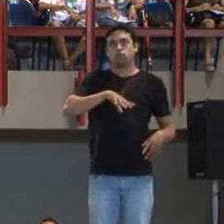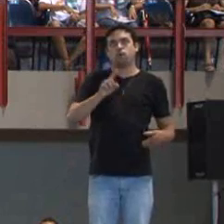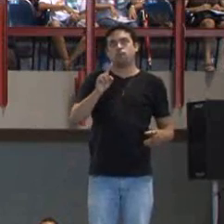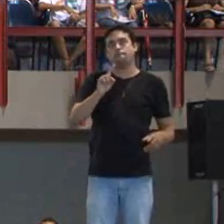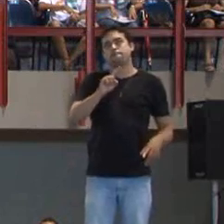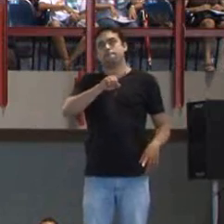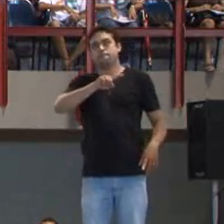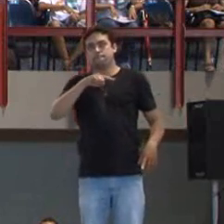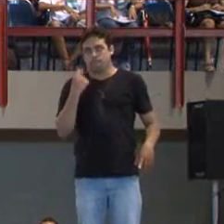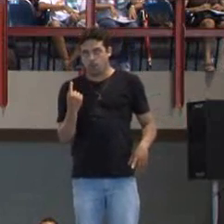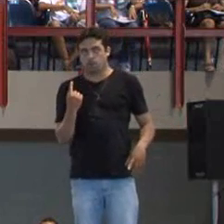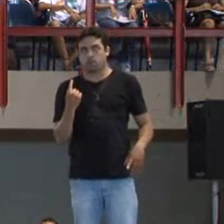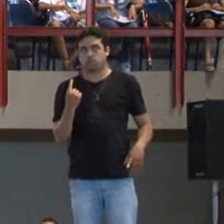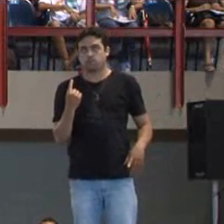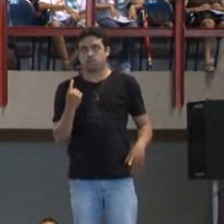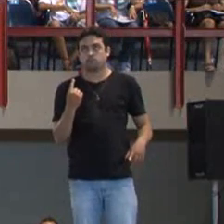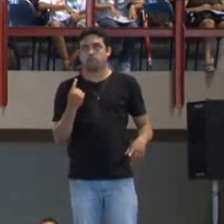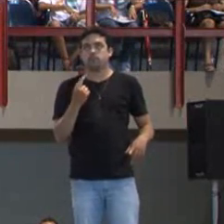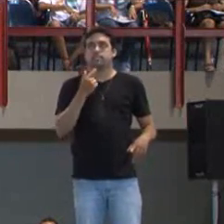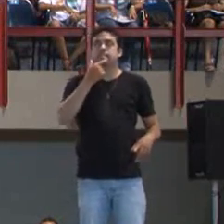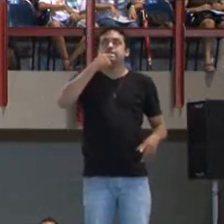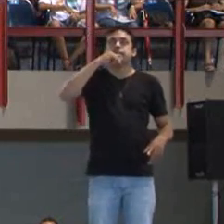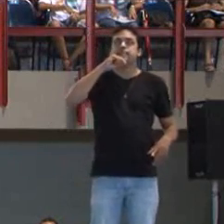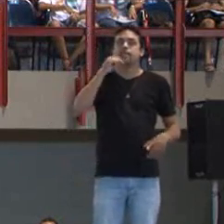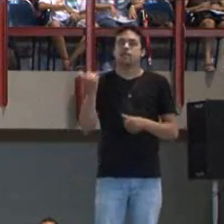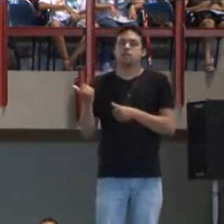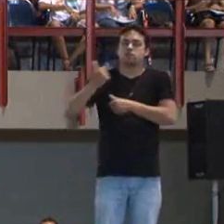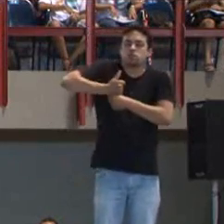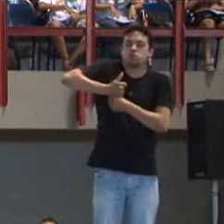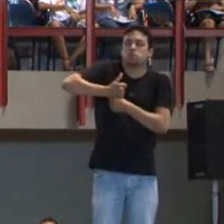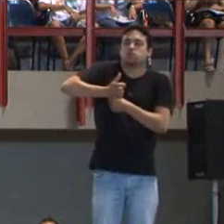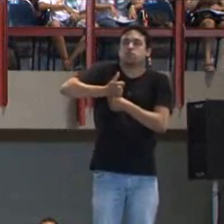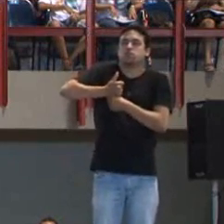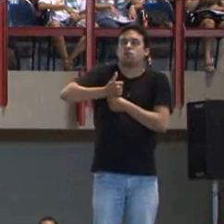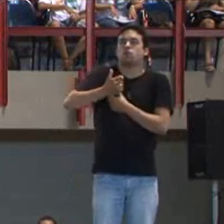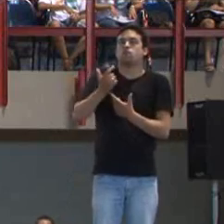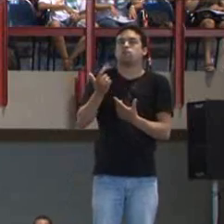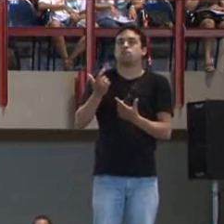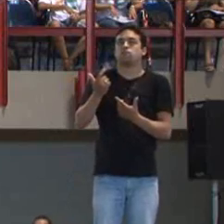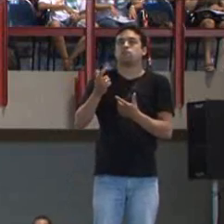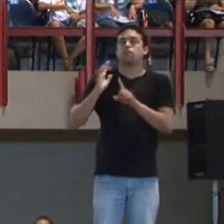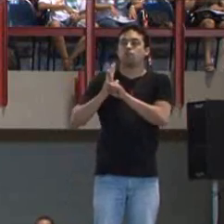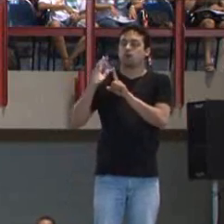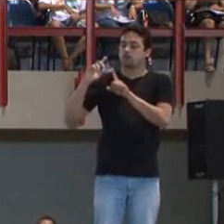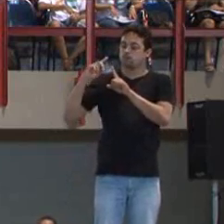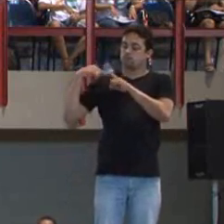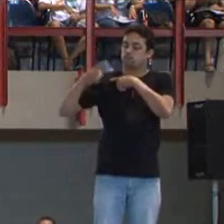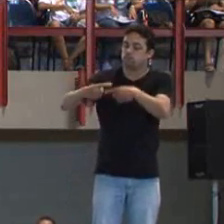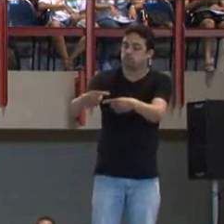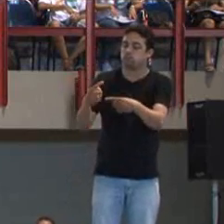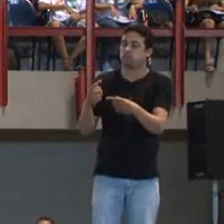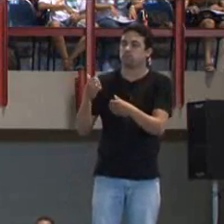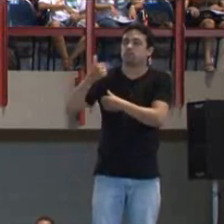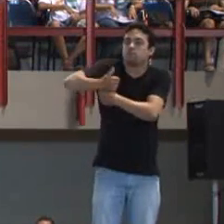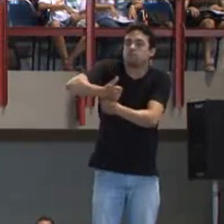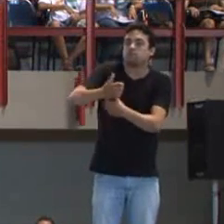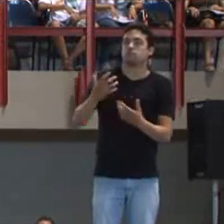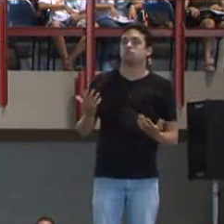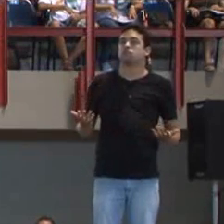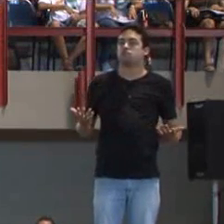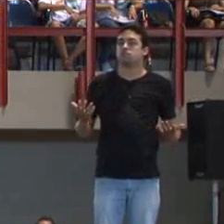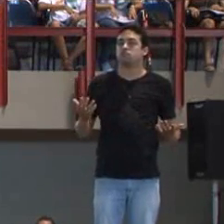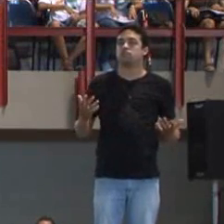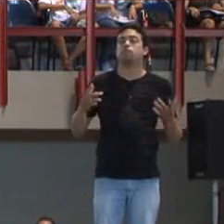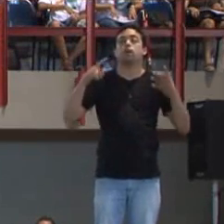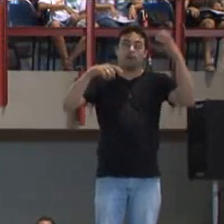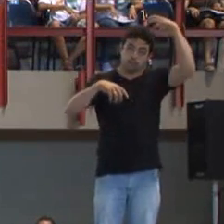Portugal morre. Quem seria o sucessor dele pela herança do trono? O